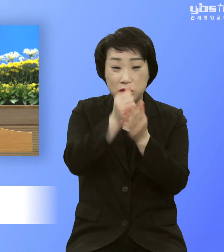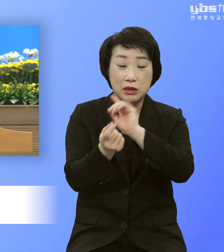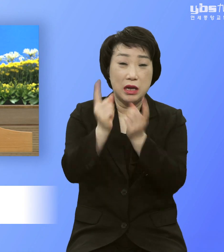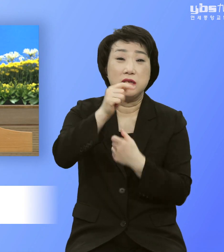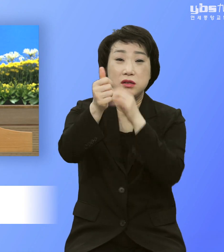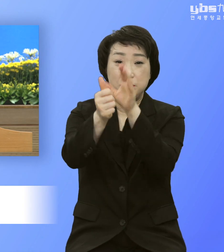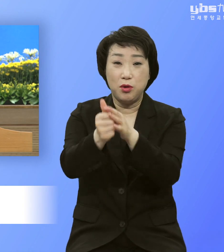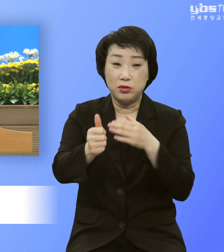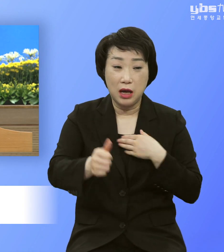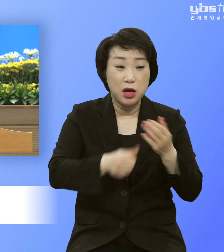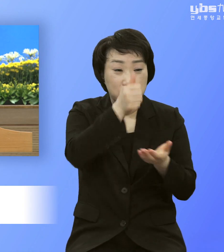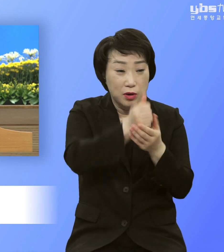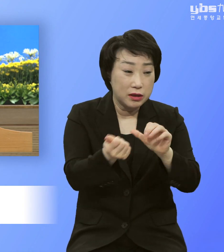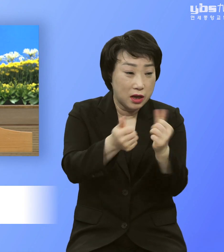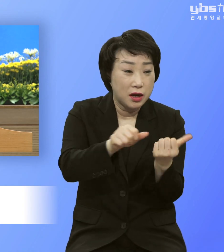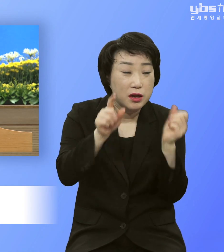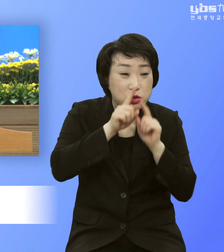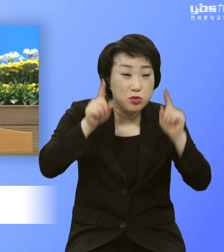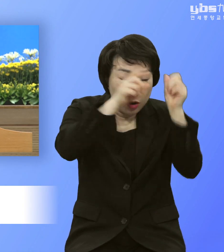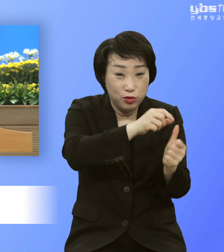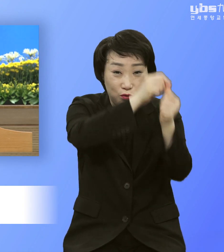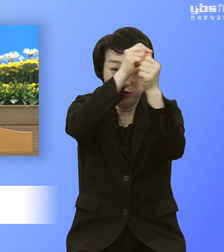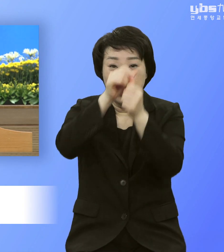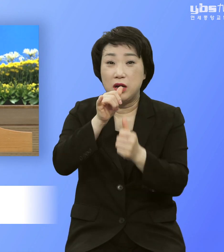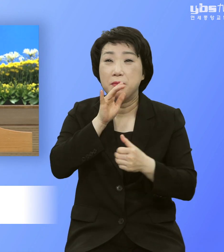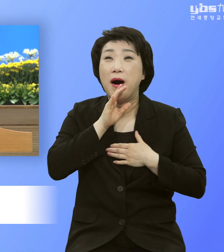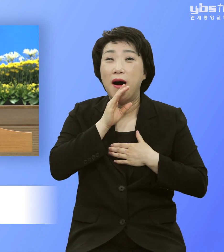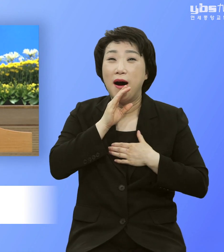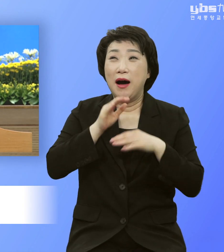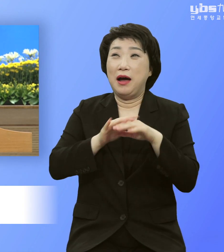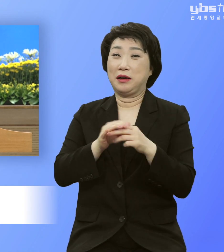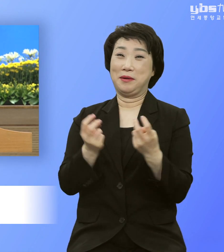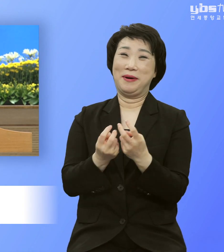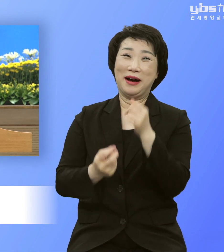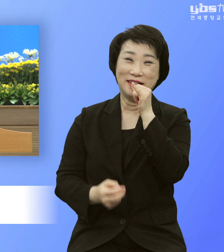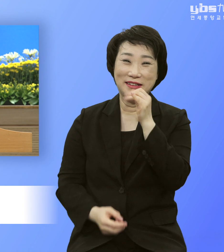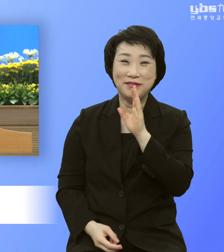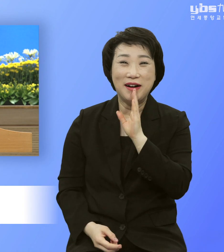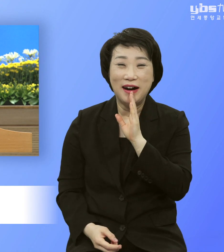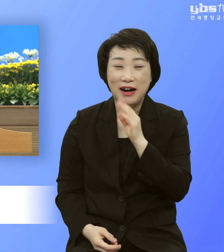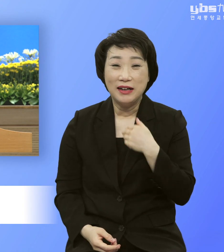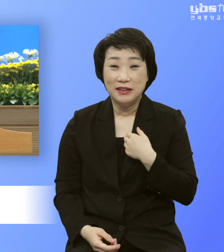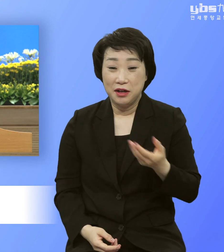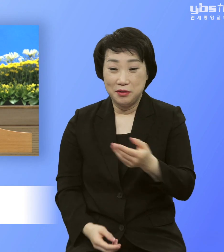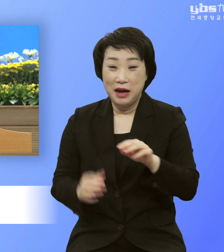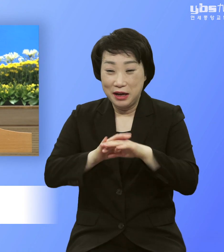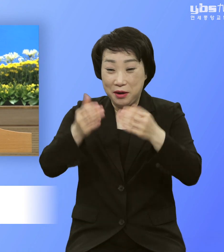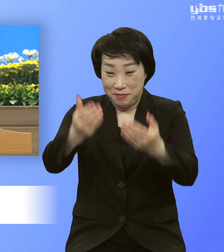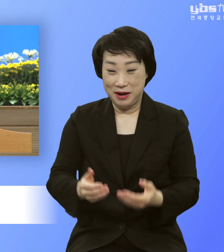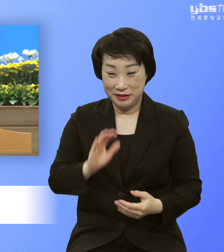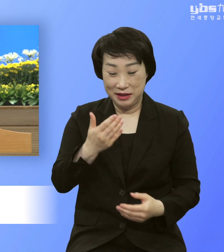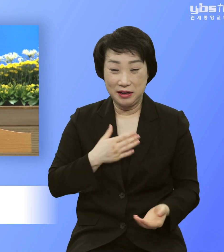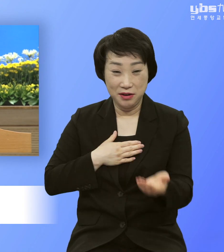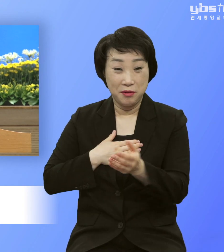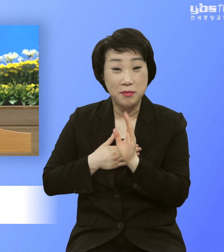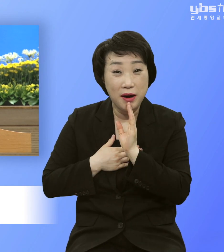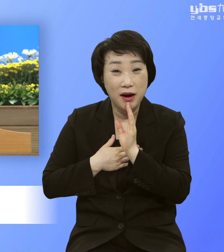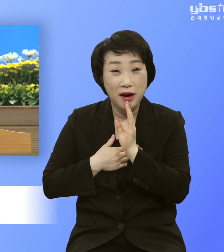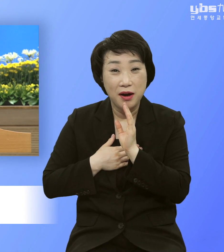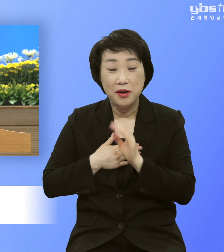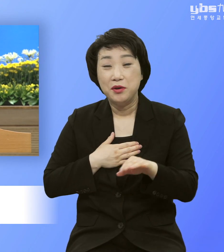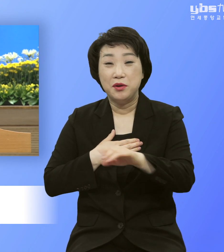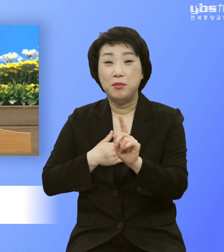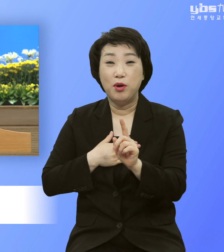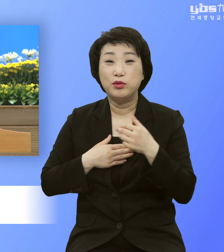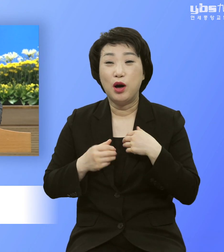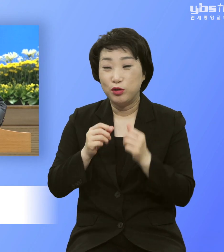죽어서 너를 죄와 사망과 지옥에서 구원했다. 처방이라 이 말이요. 그 처방 받았다 이 말이요. 그럼